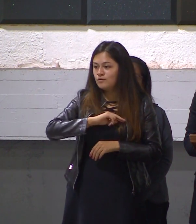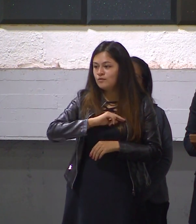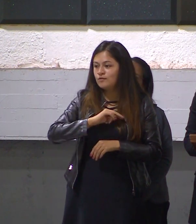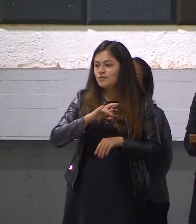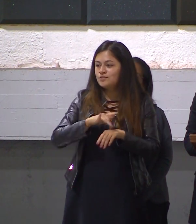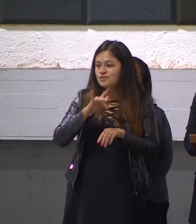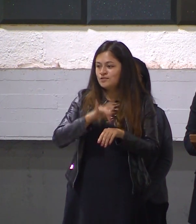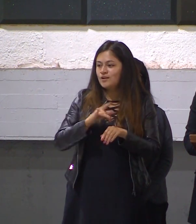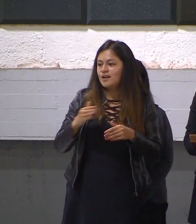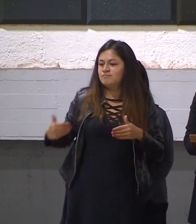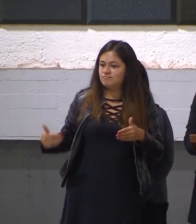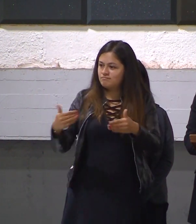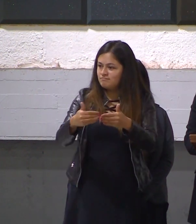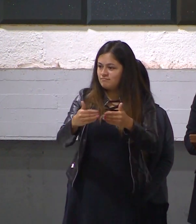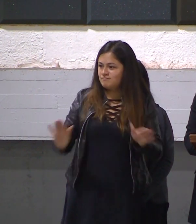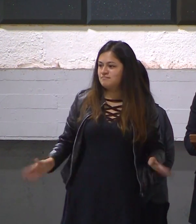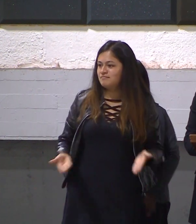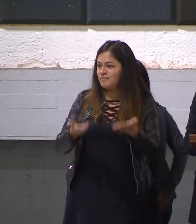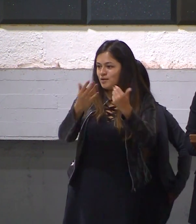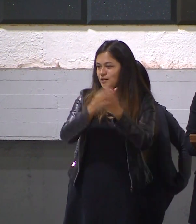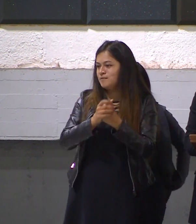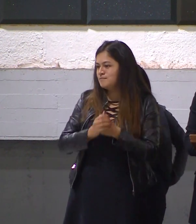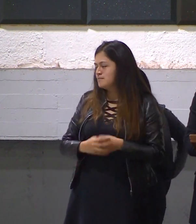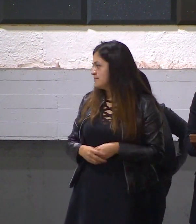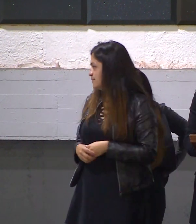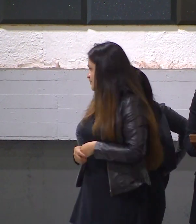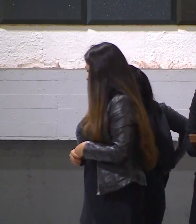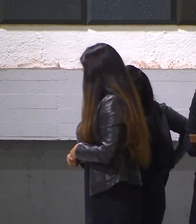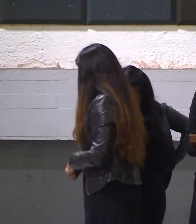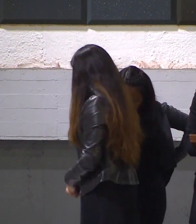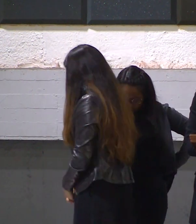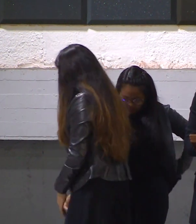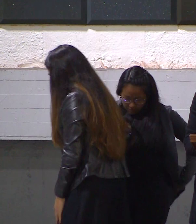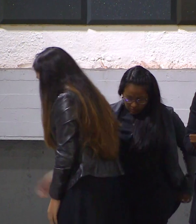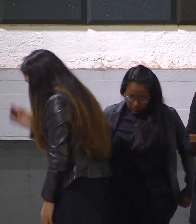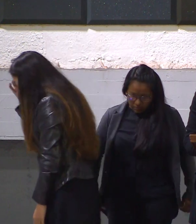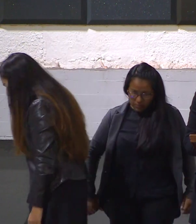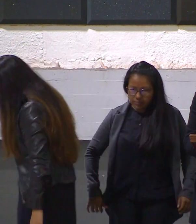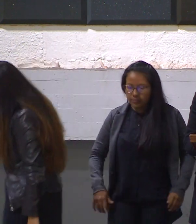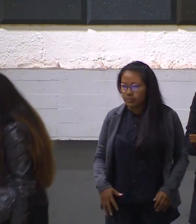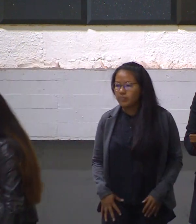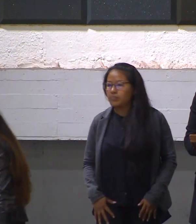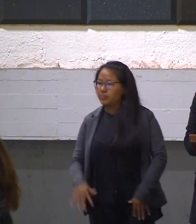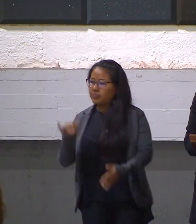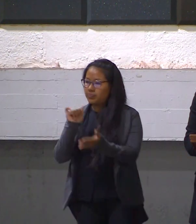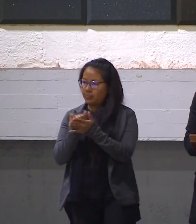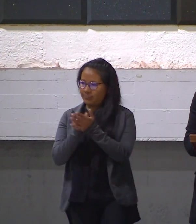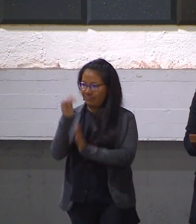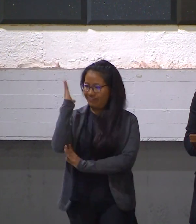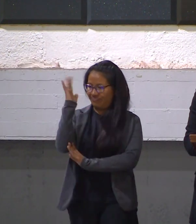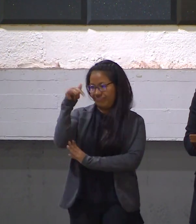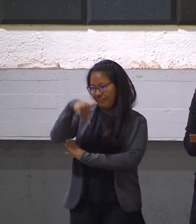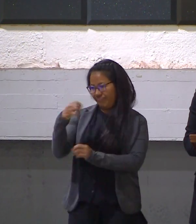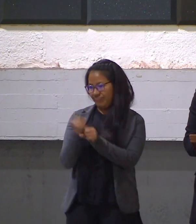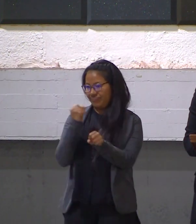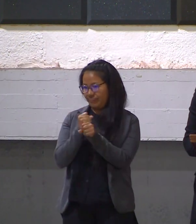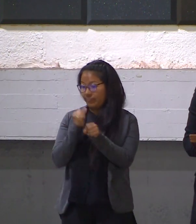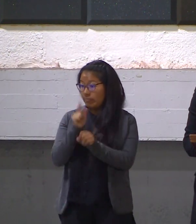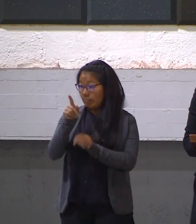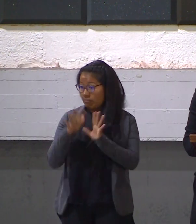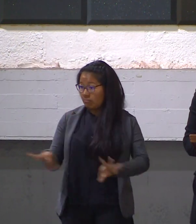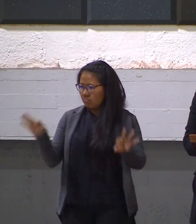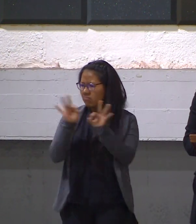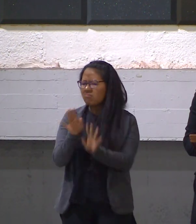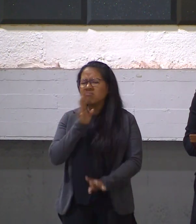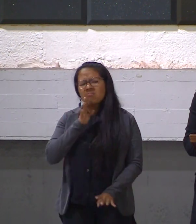que sacar adelante entonces por eso también se ha querido trabajar en esta cátedra que mire la importancia a ver quiénes